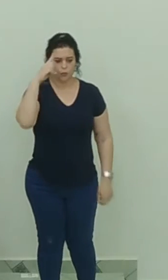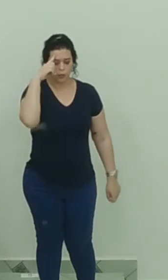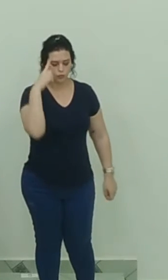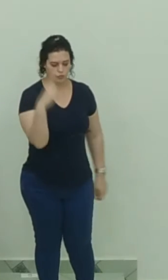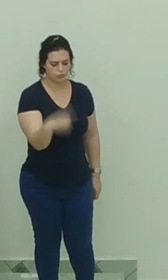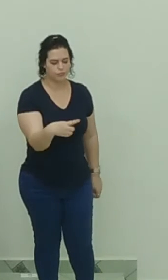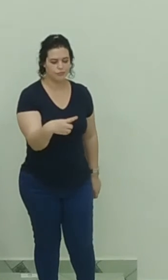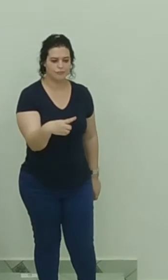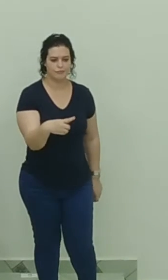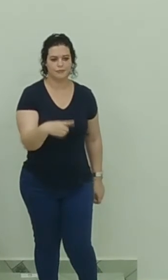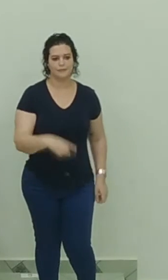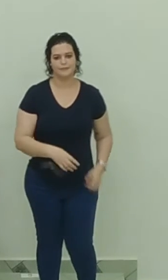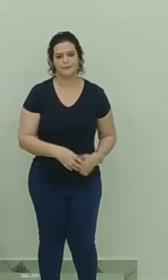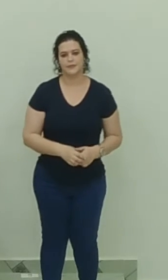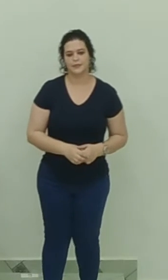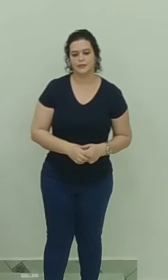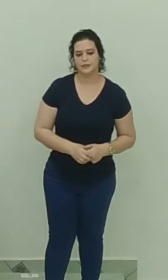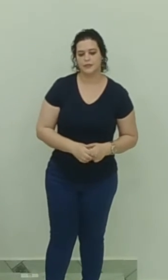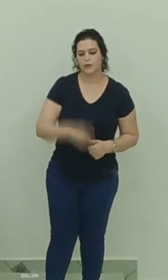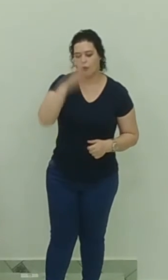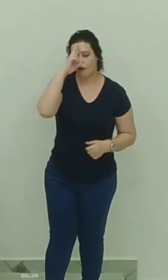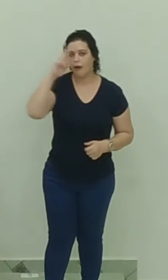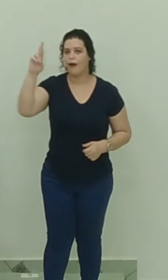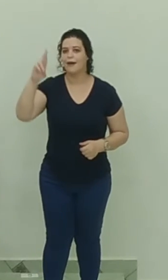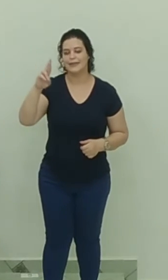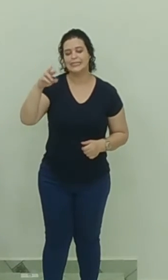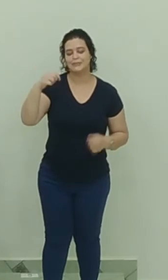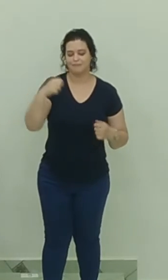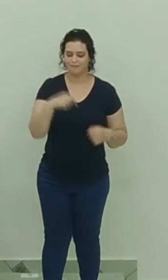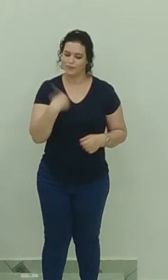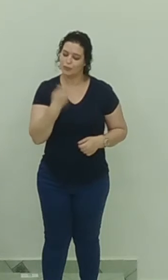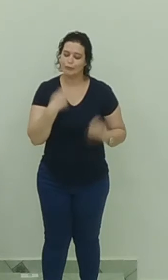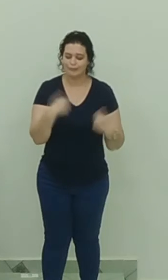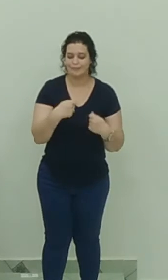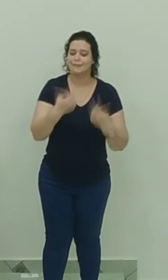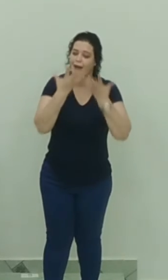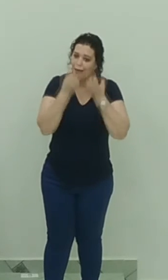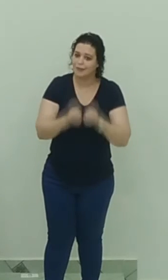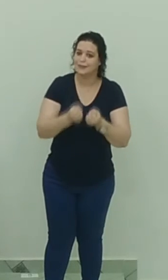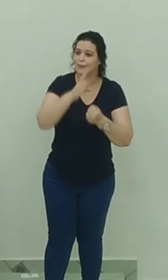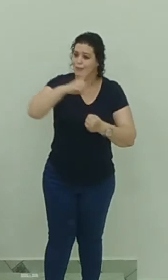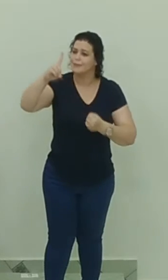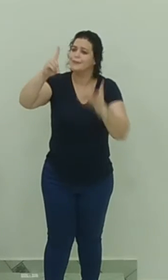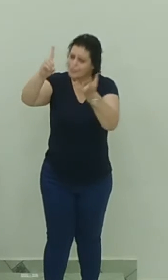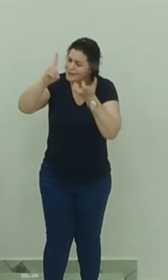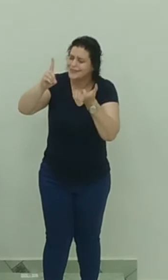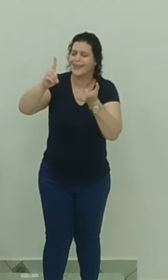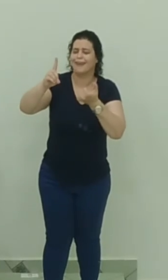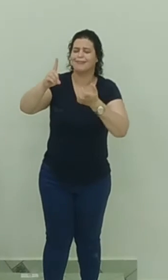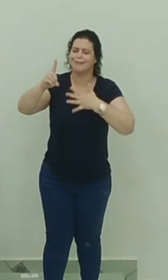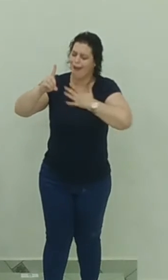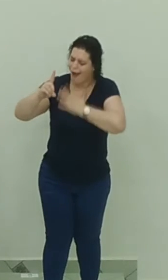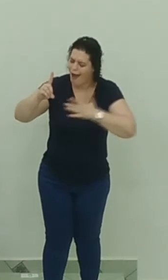ser posse dEle, você tem que ser servo dEle, você tem que participar daquilo que Ele quer, que Ele gosta, que Ele se agrada,